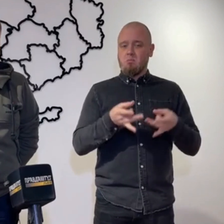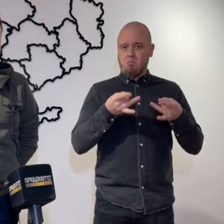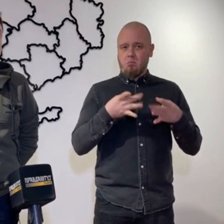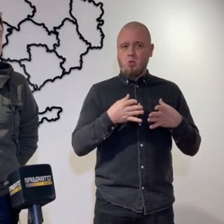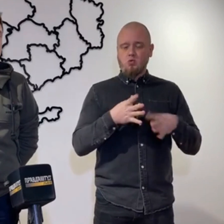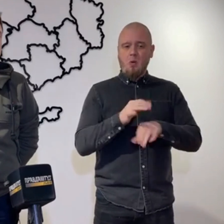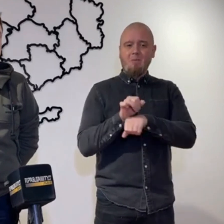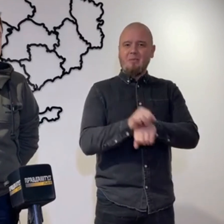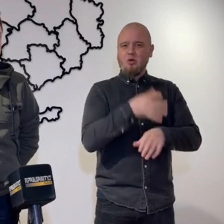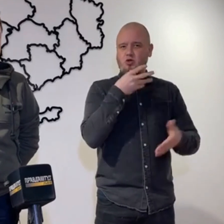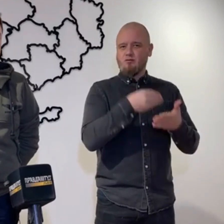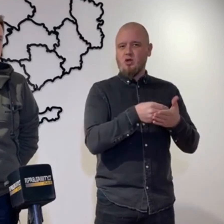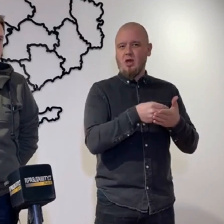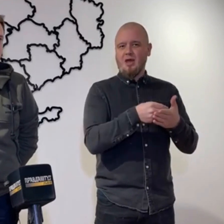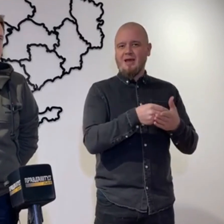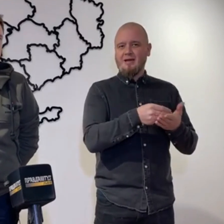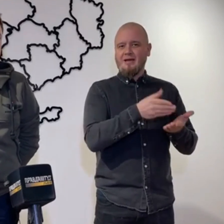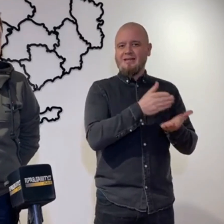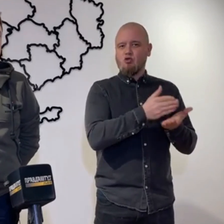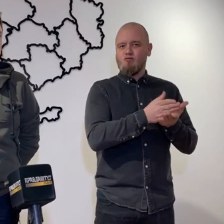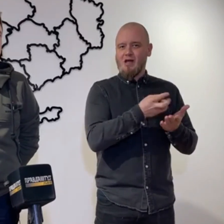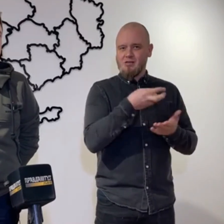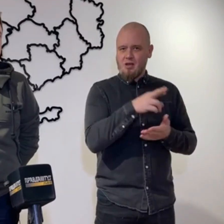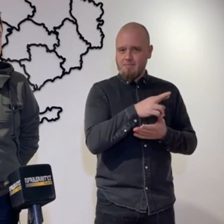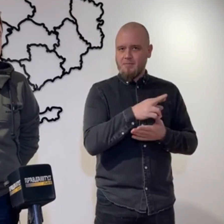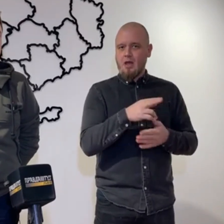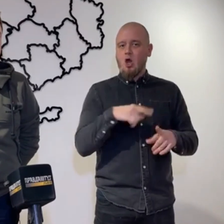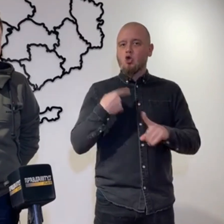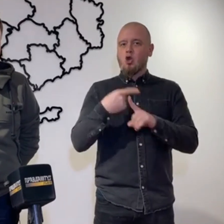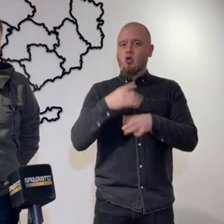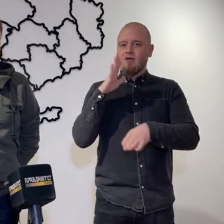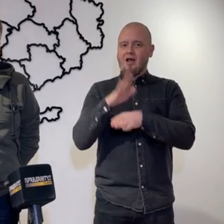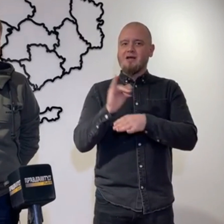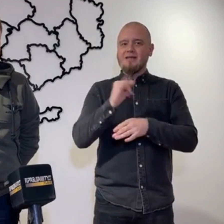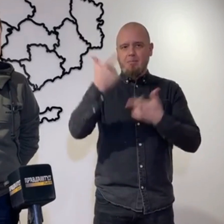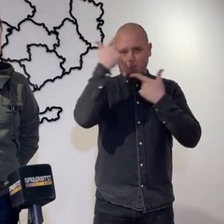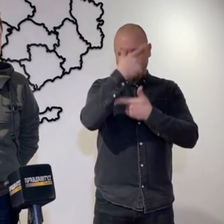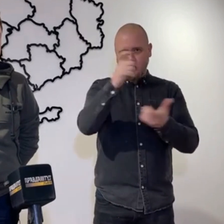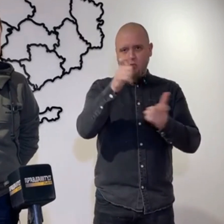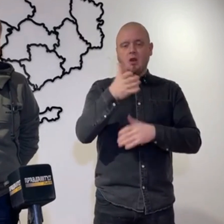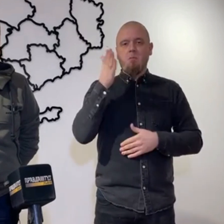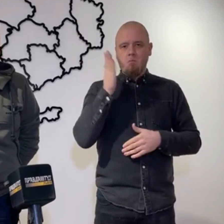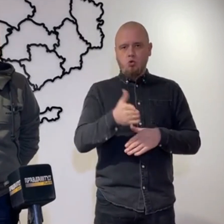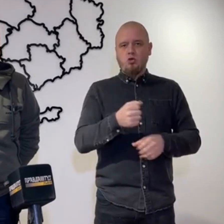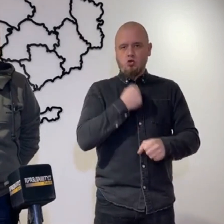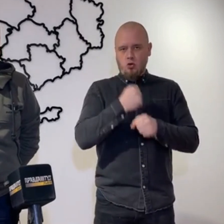просто припинуть своє існування. Додатковий наказ і повідомлення